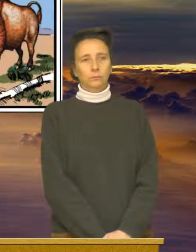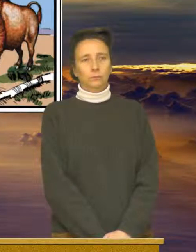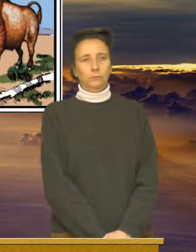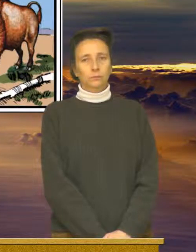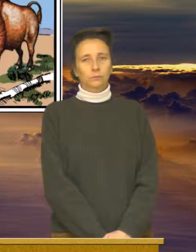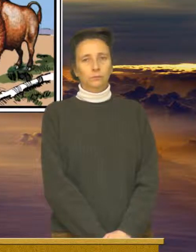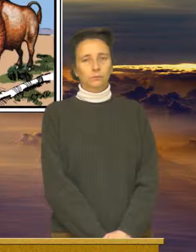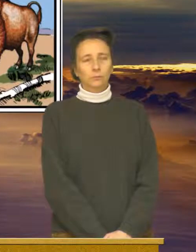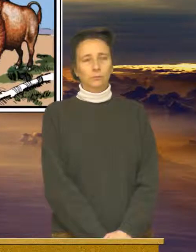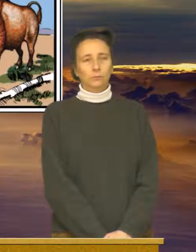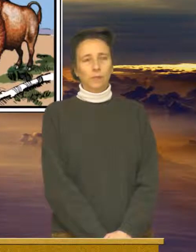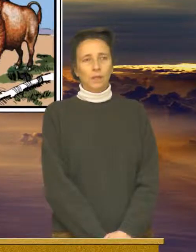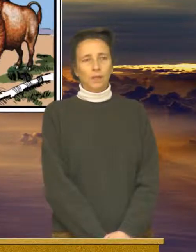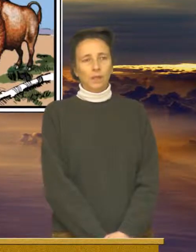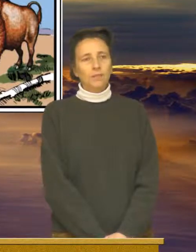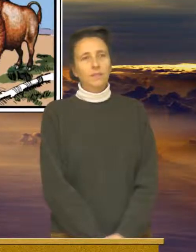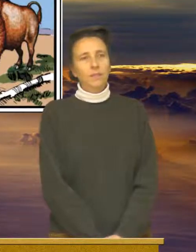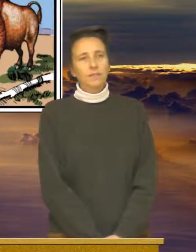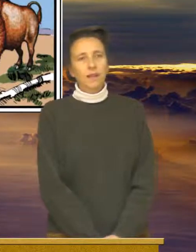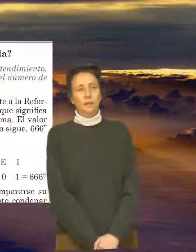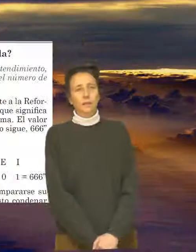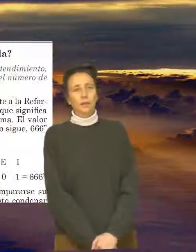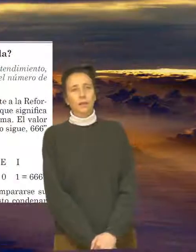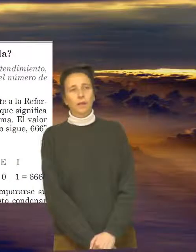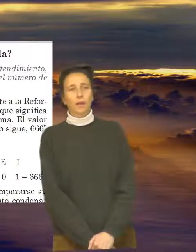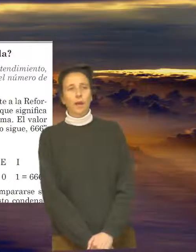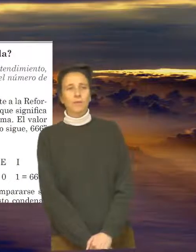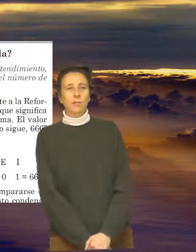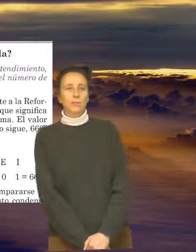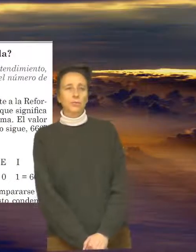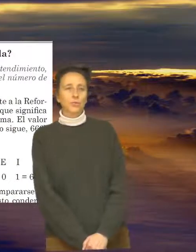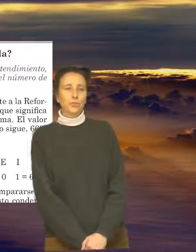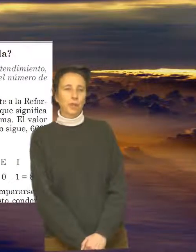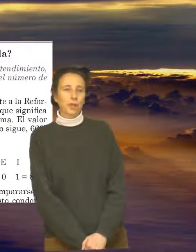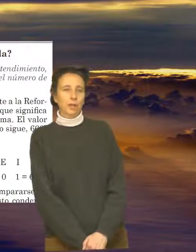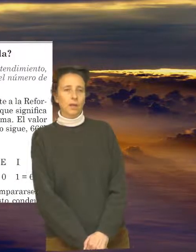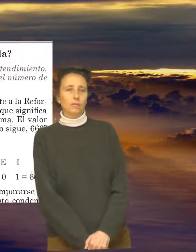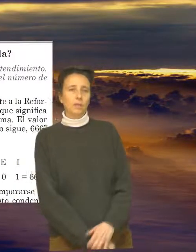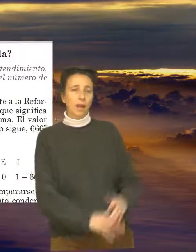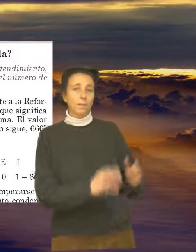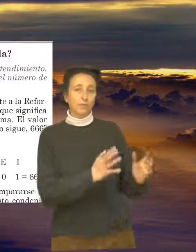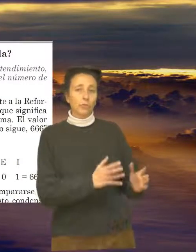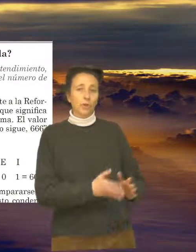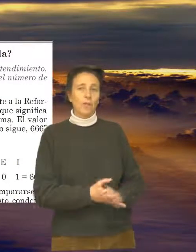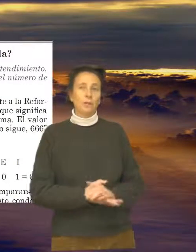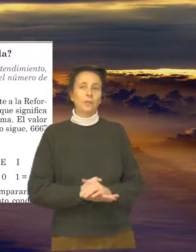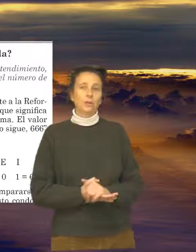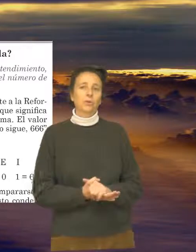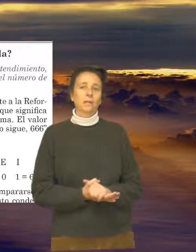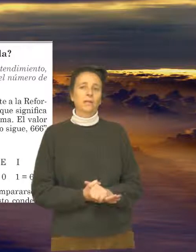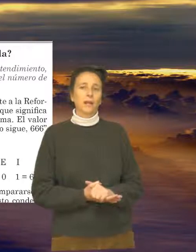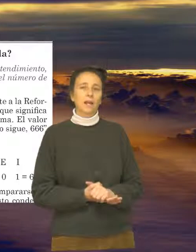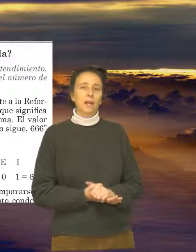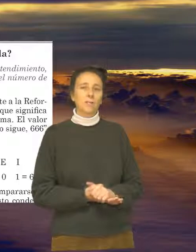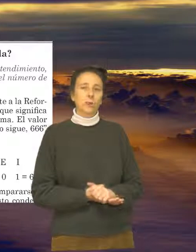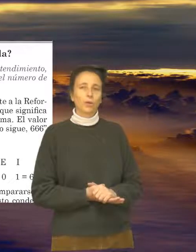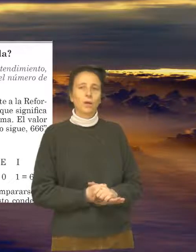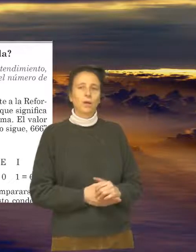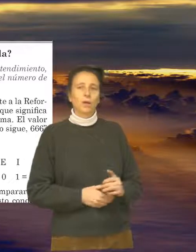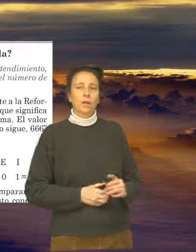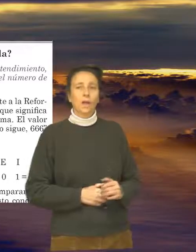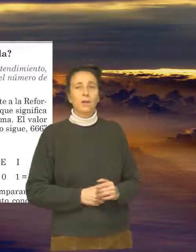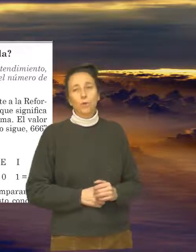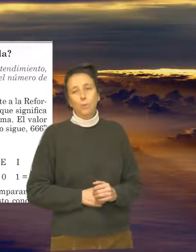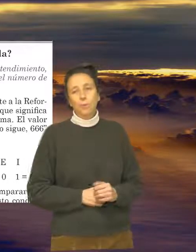calcula? ¿Qué dices, Raquel? Es interesante que habíamos ya mencionado anteriormente la